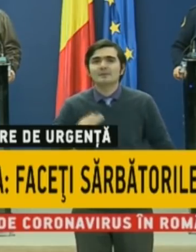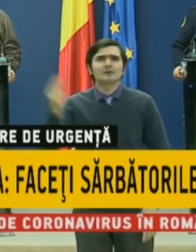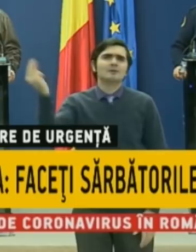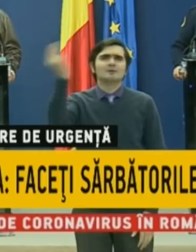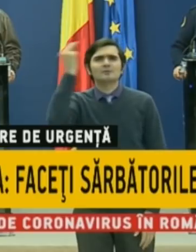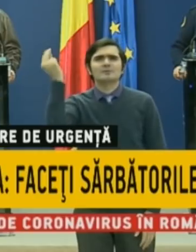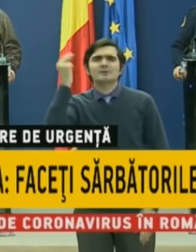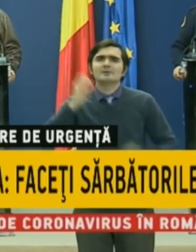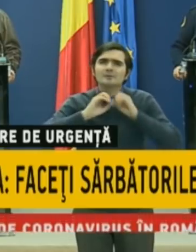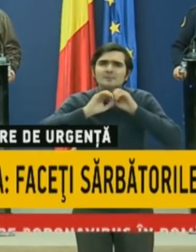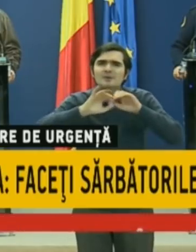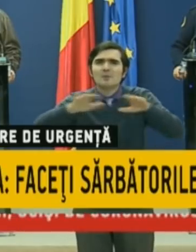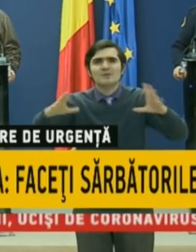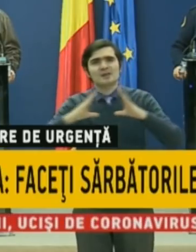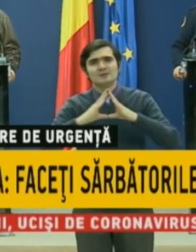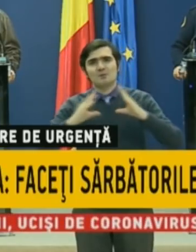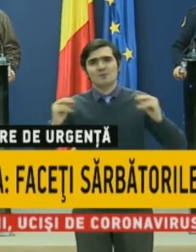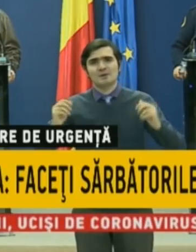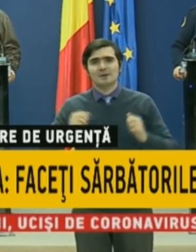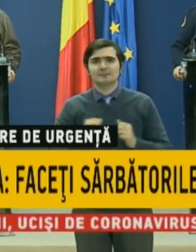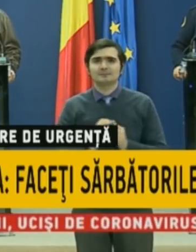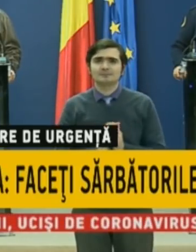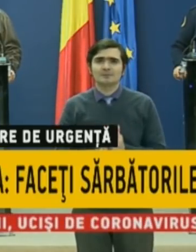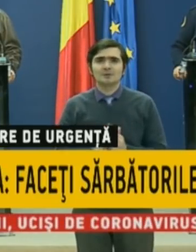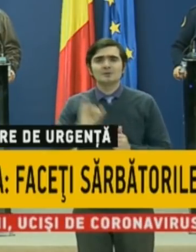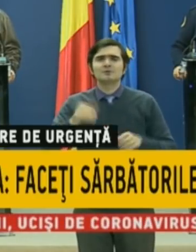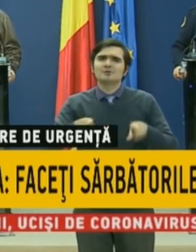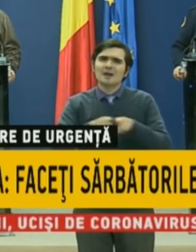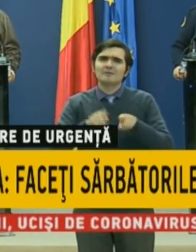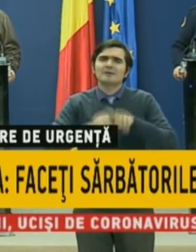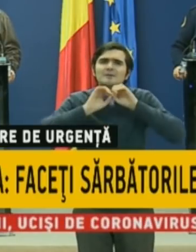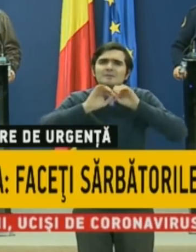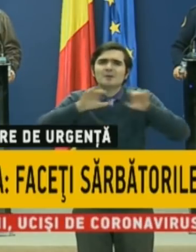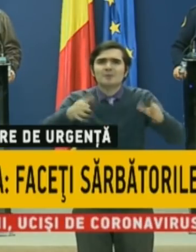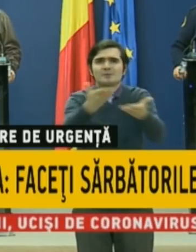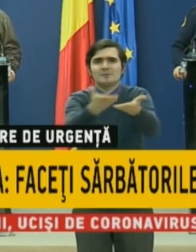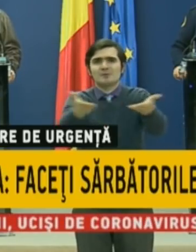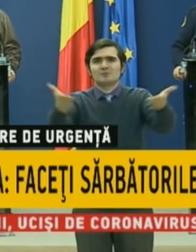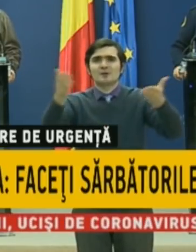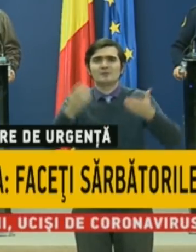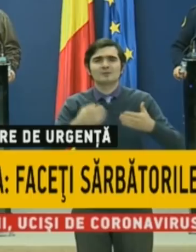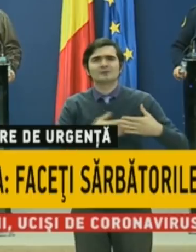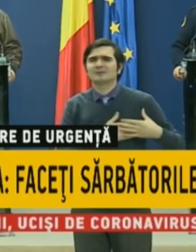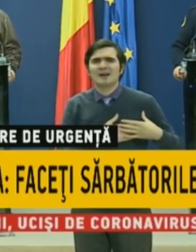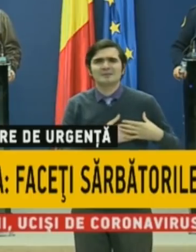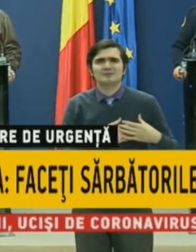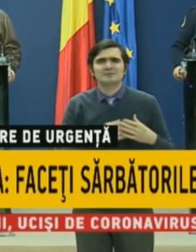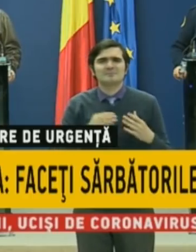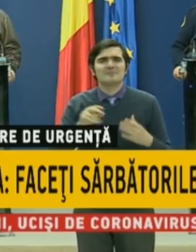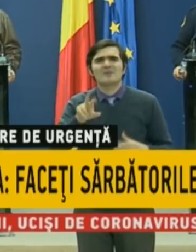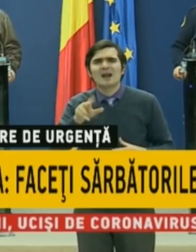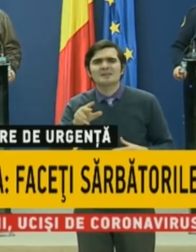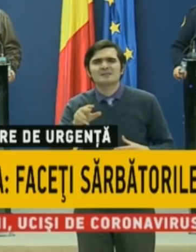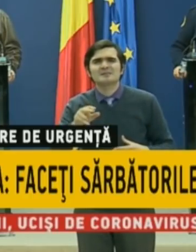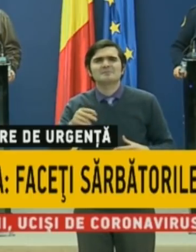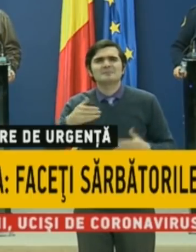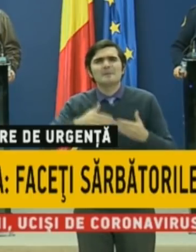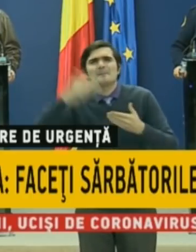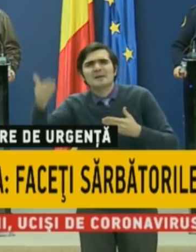Dumnezeu să binecuvânteze România și pe dumneavoastră, dragi